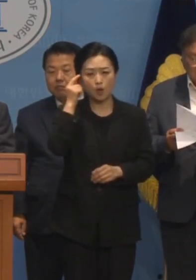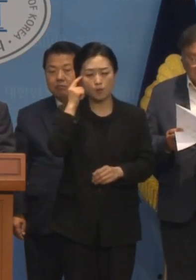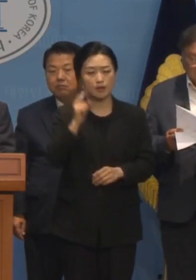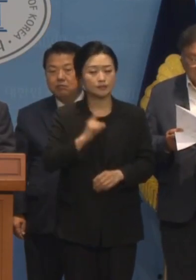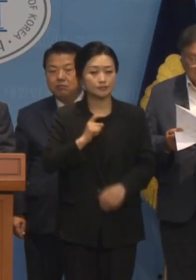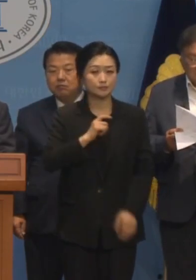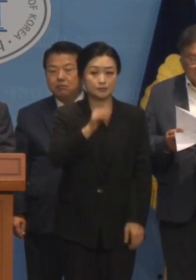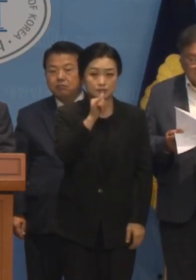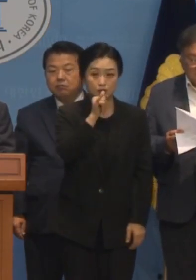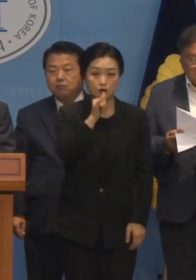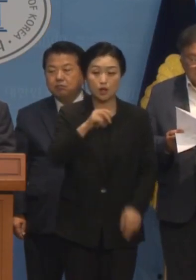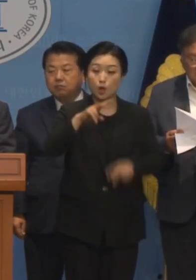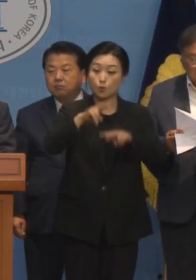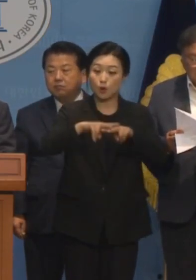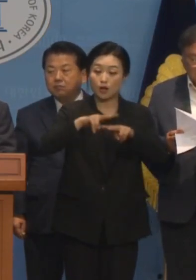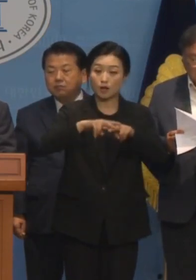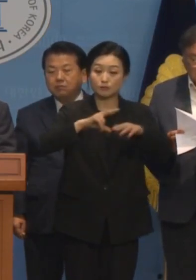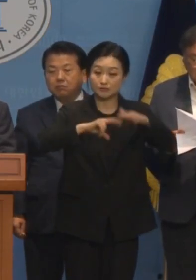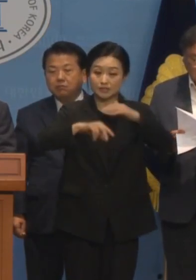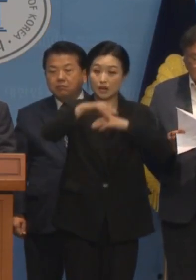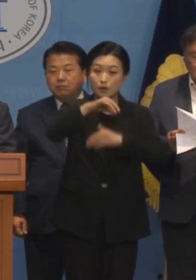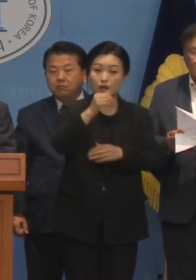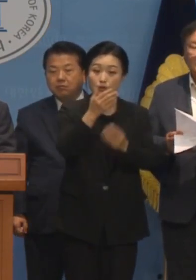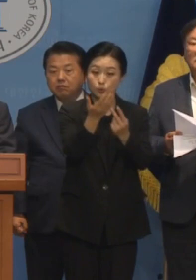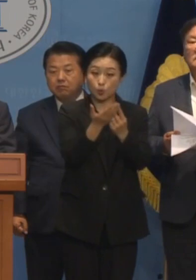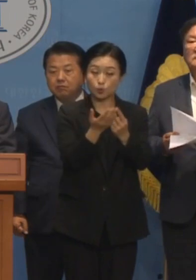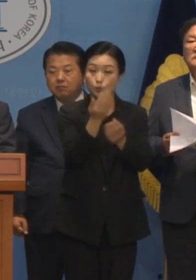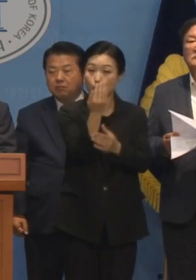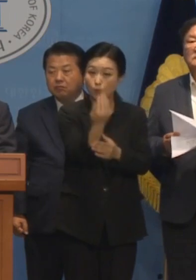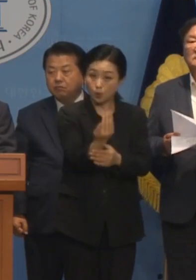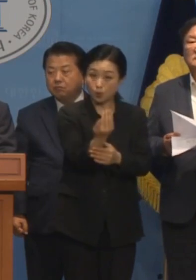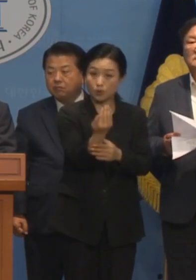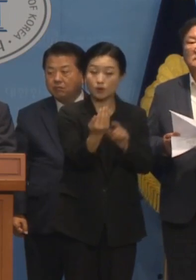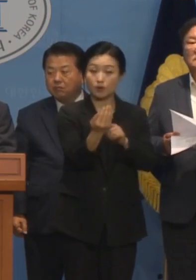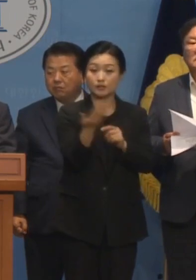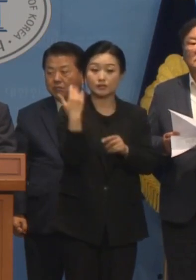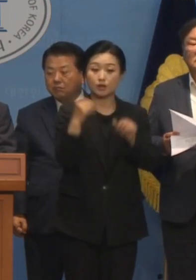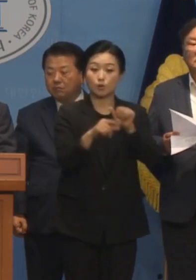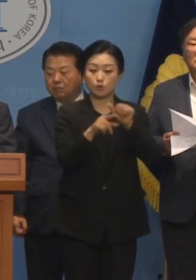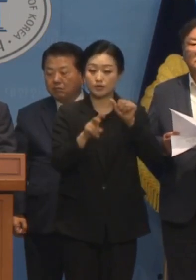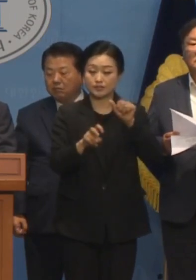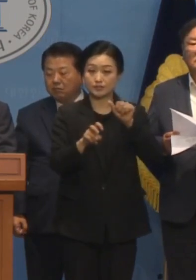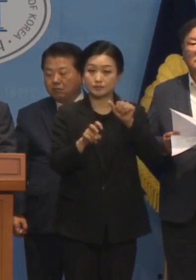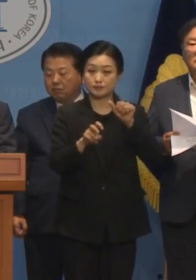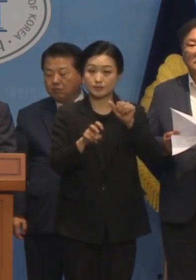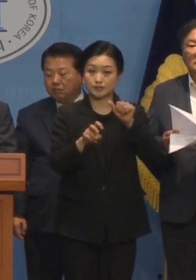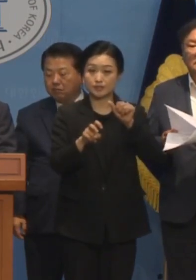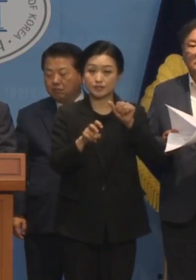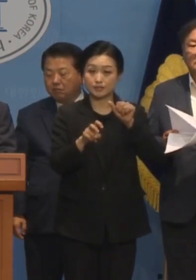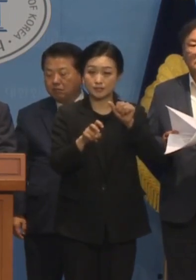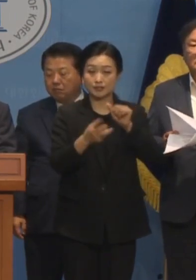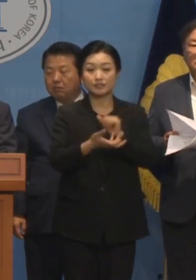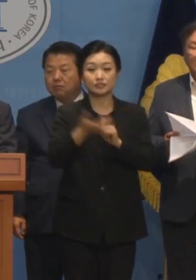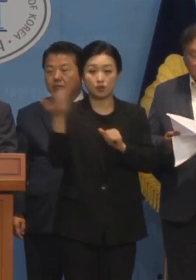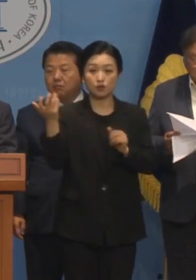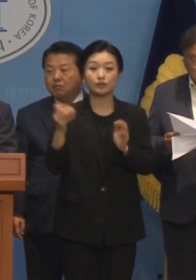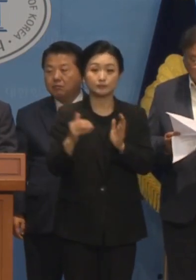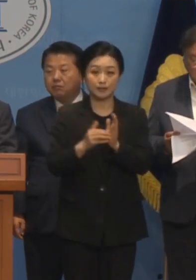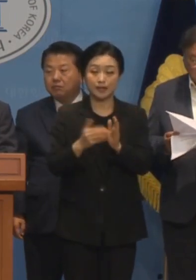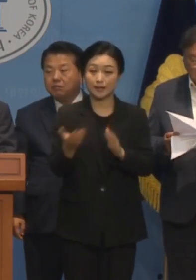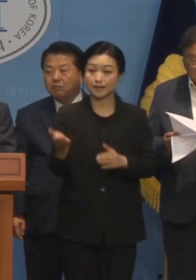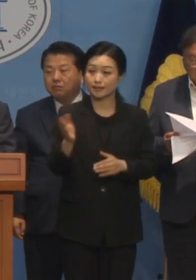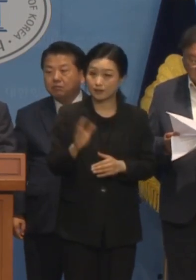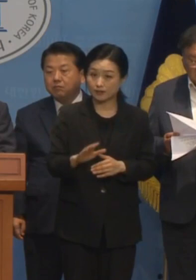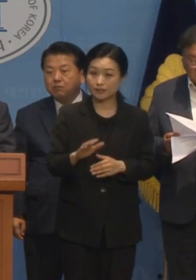의심스럽습니다. 광화문역 조형물의 경우 지난 5월 20일 철거되었습니다. 그런데